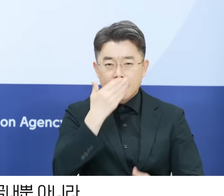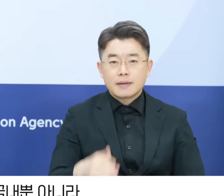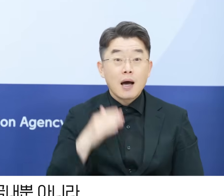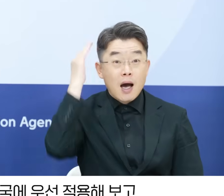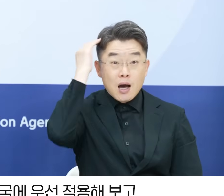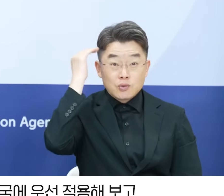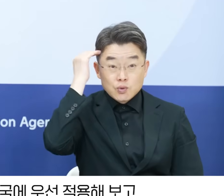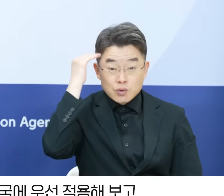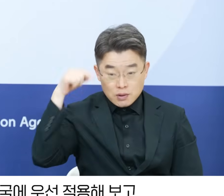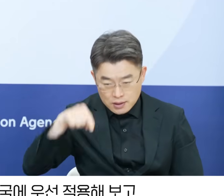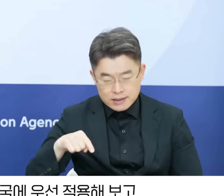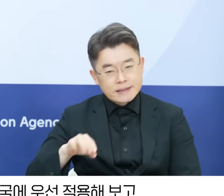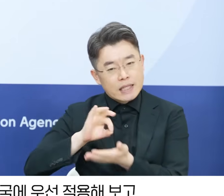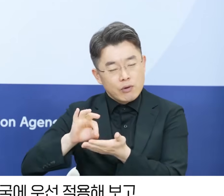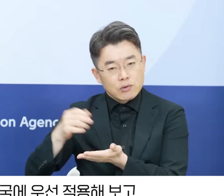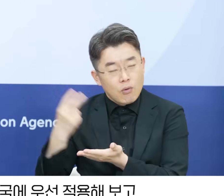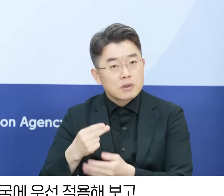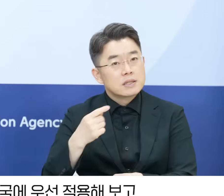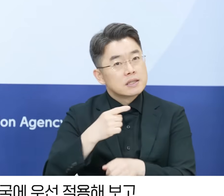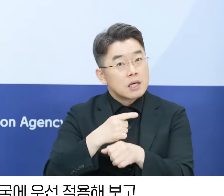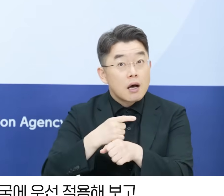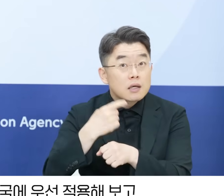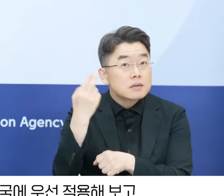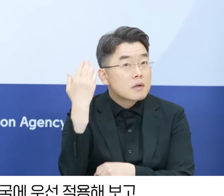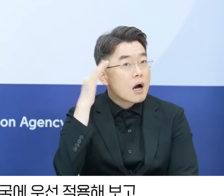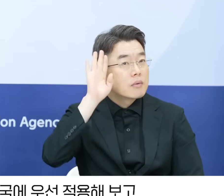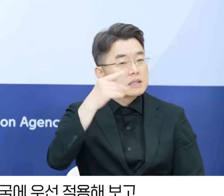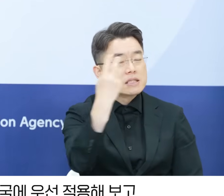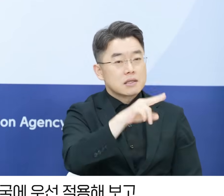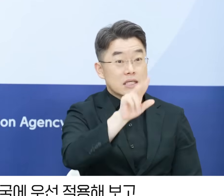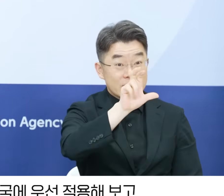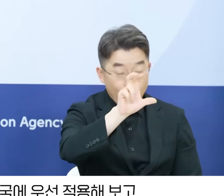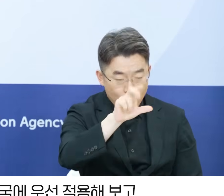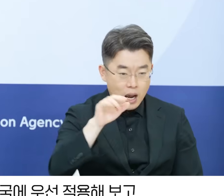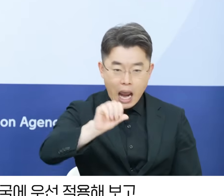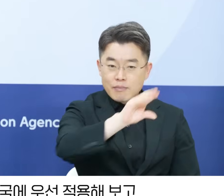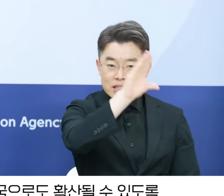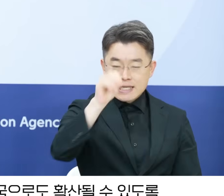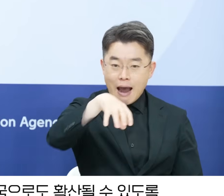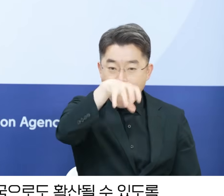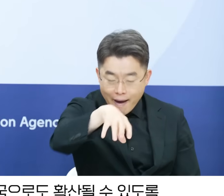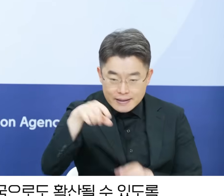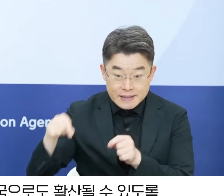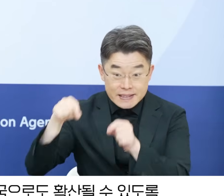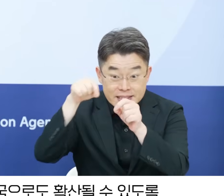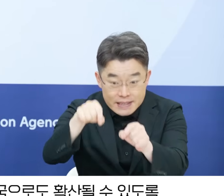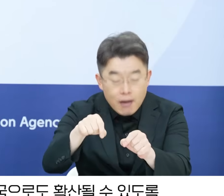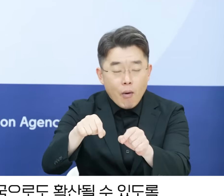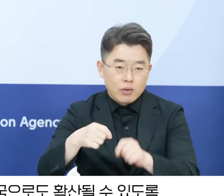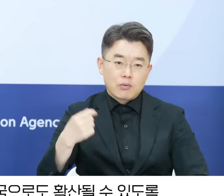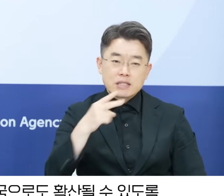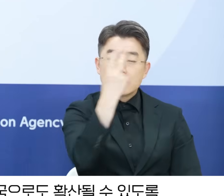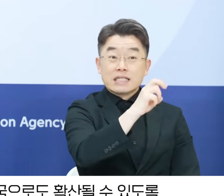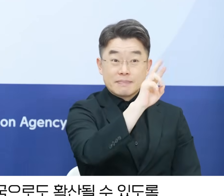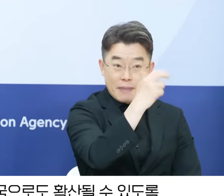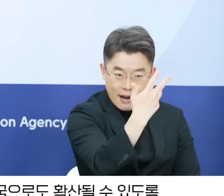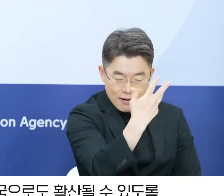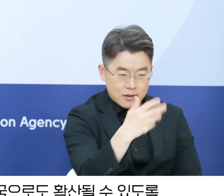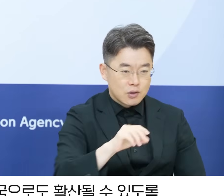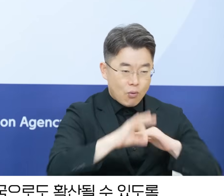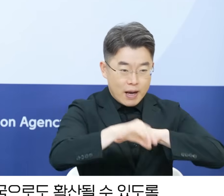국내뿐 아니라 2025년에는 아프리카 1개국에 우선 적용을 해보고 2028년까지